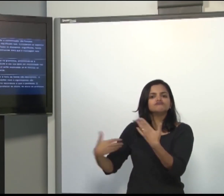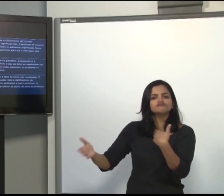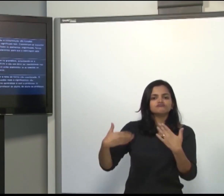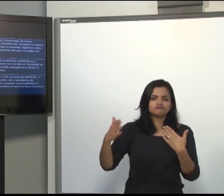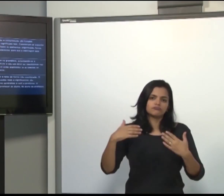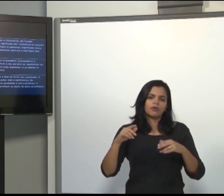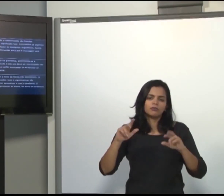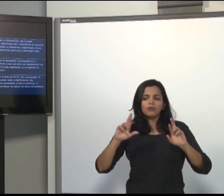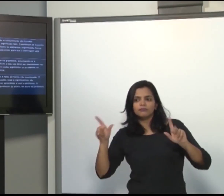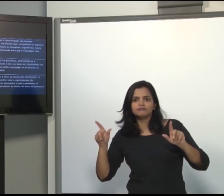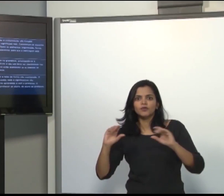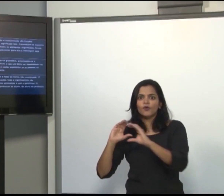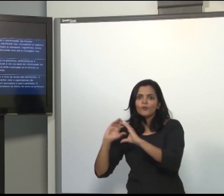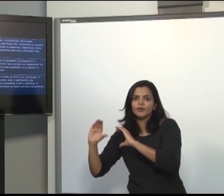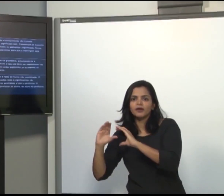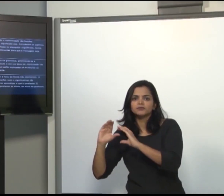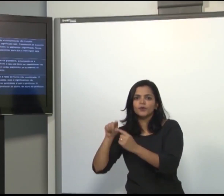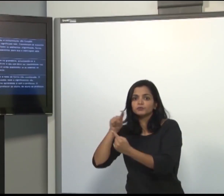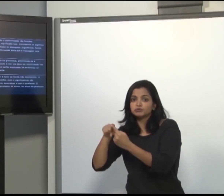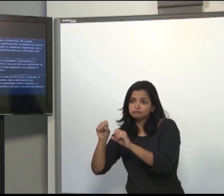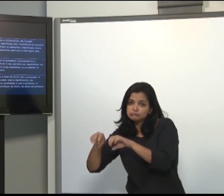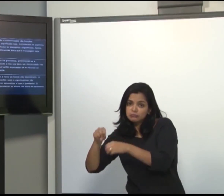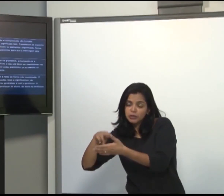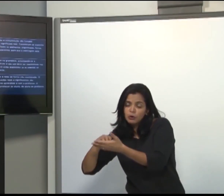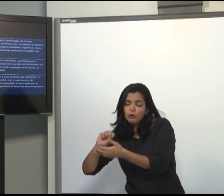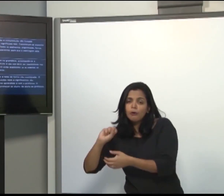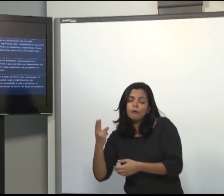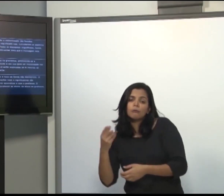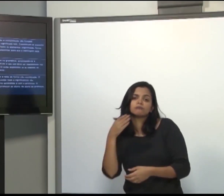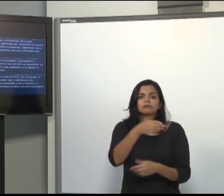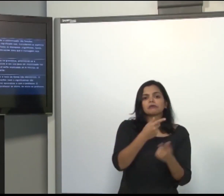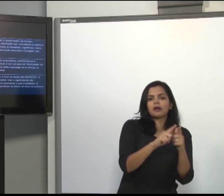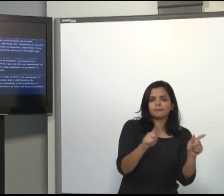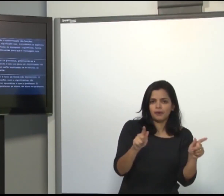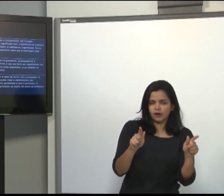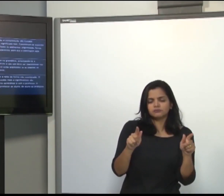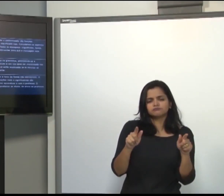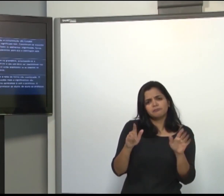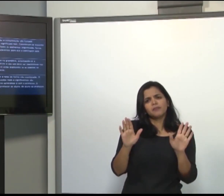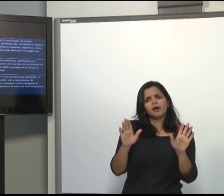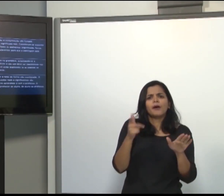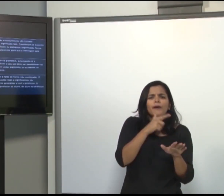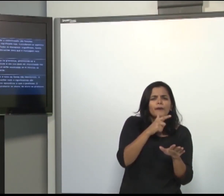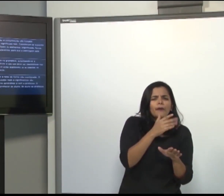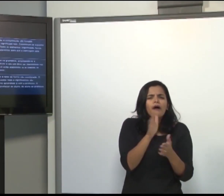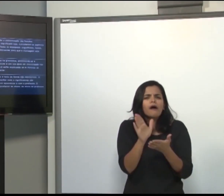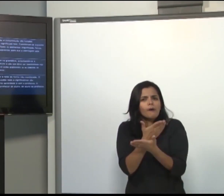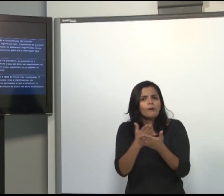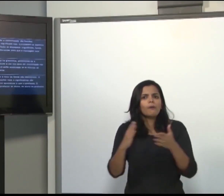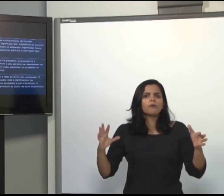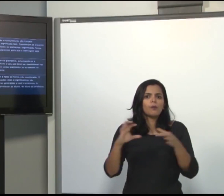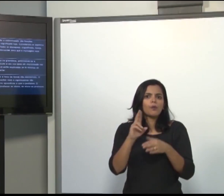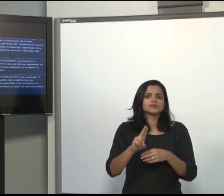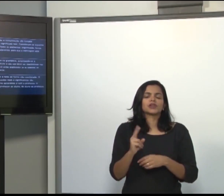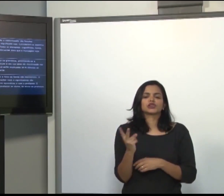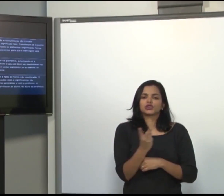É uma conversação mais informal. Se atém à gramática, mas